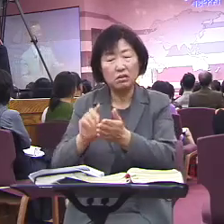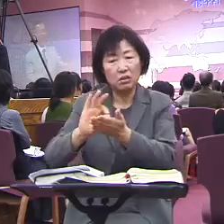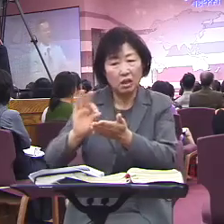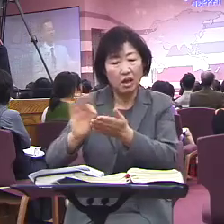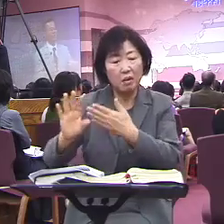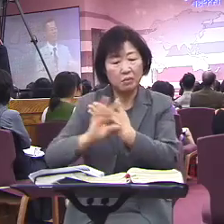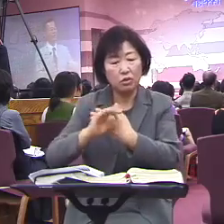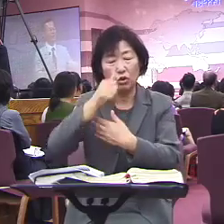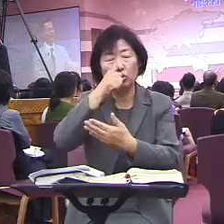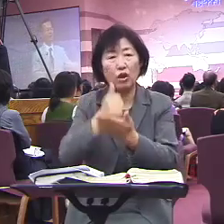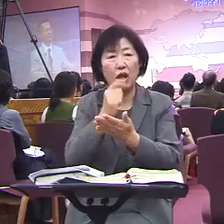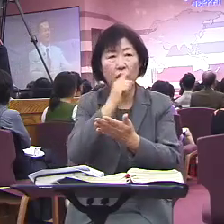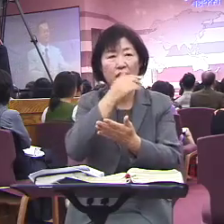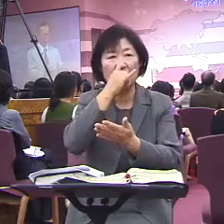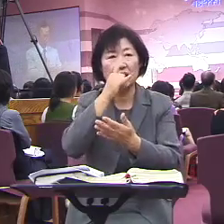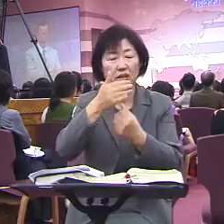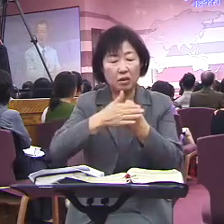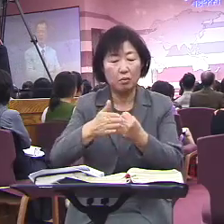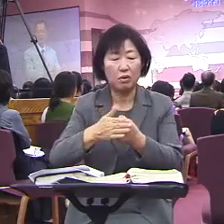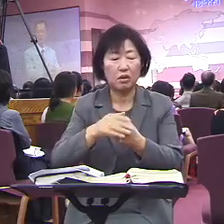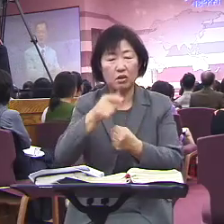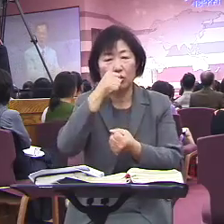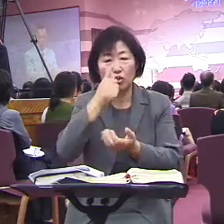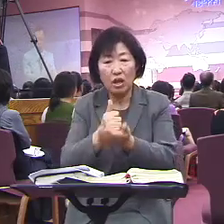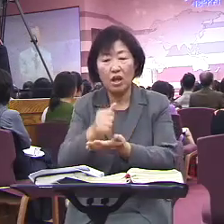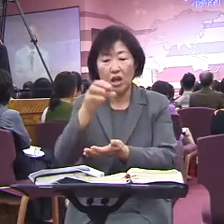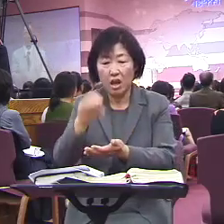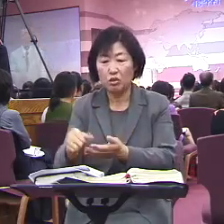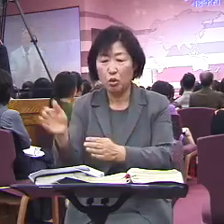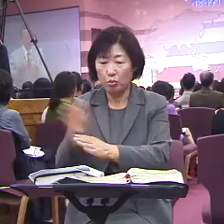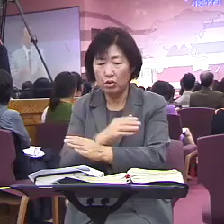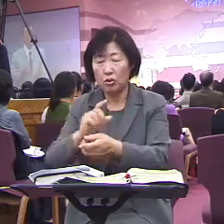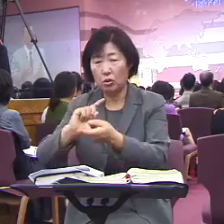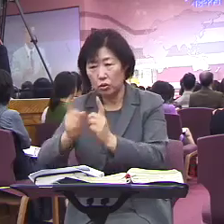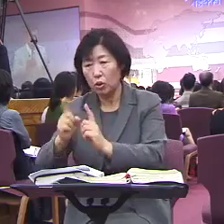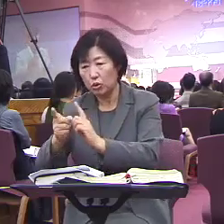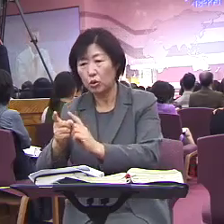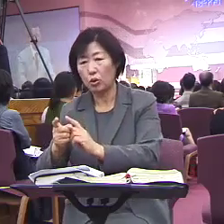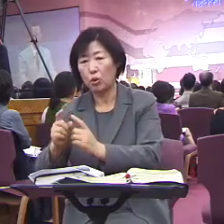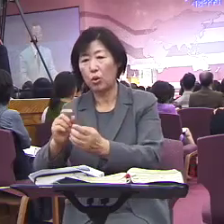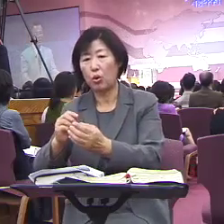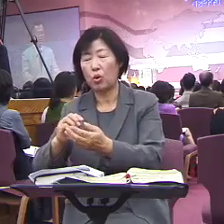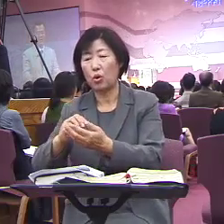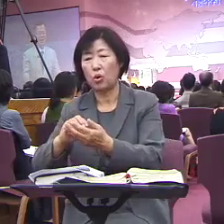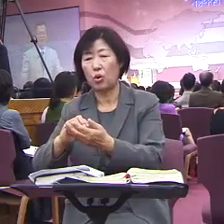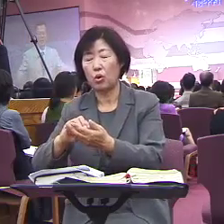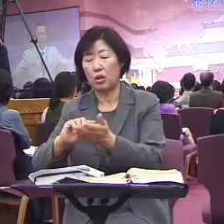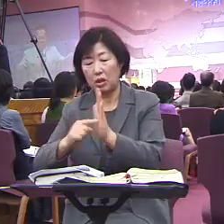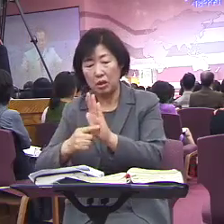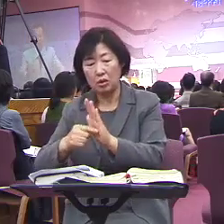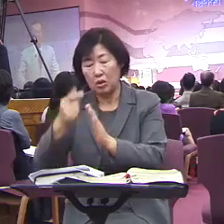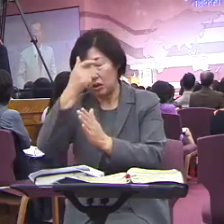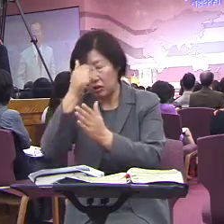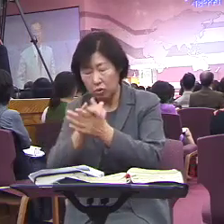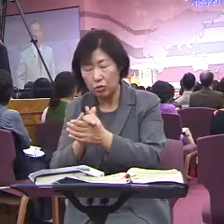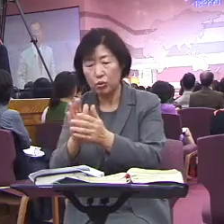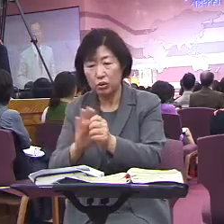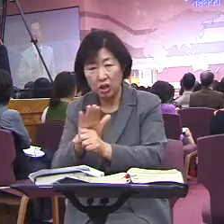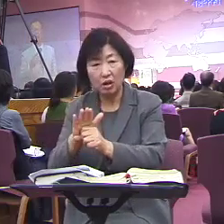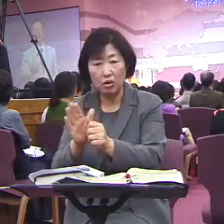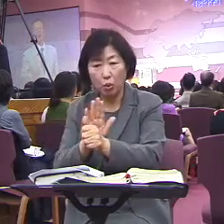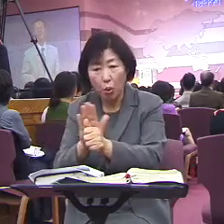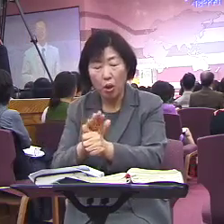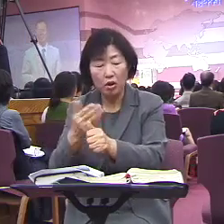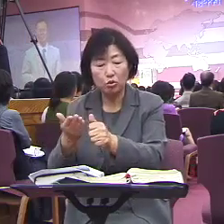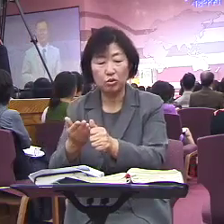우리 죄악이 있기 때문에 그런 죄에서부터 서로 나올 수 있도록 격려해주고 기도해주고 사랑으로 권면해주는 것이